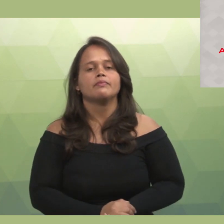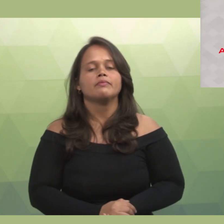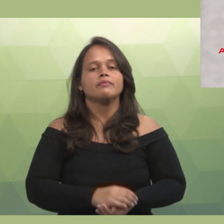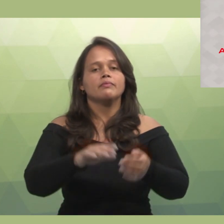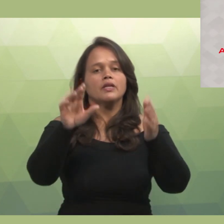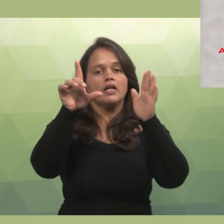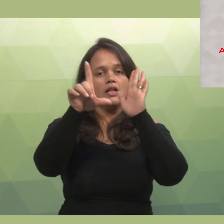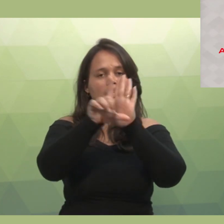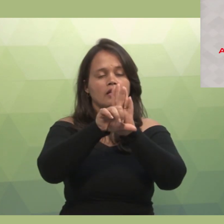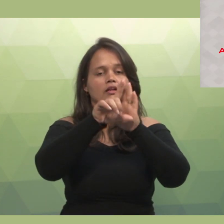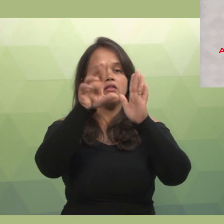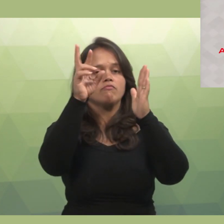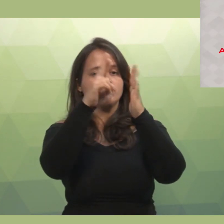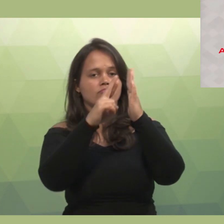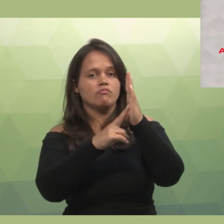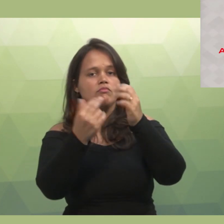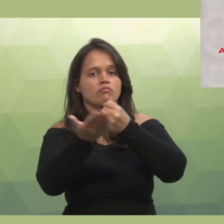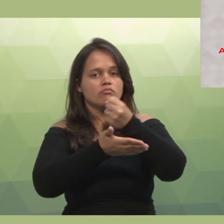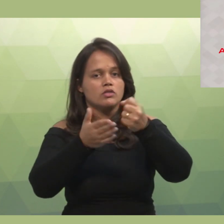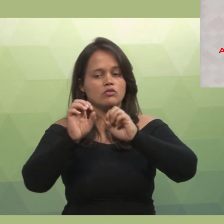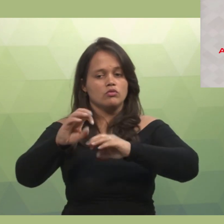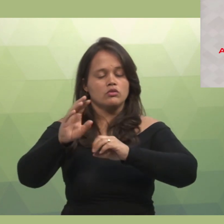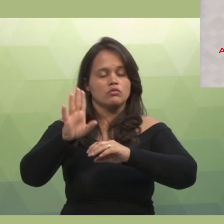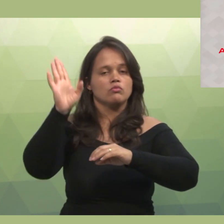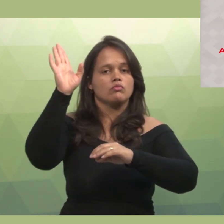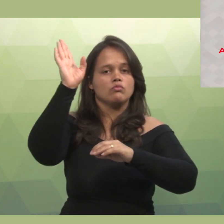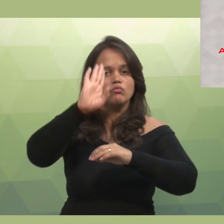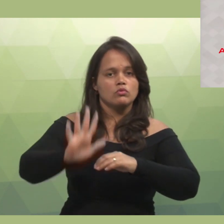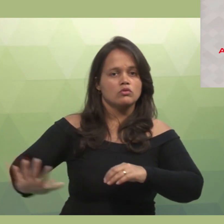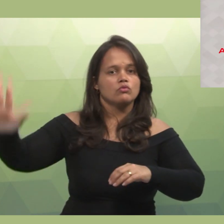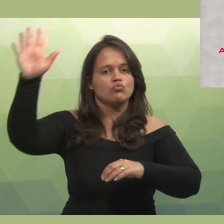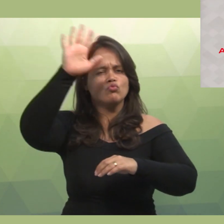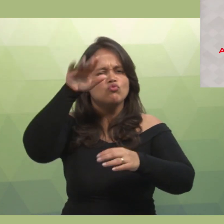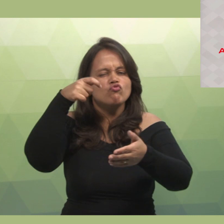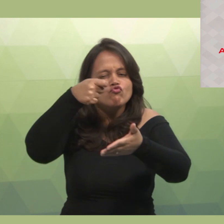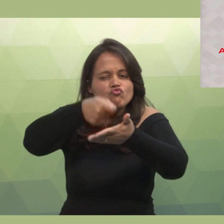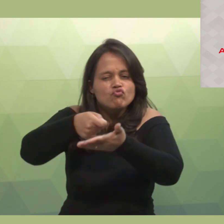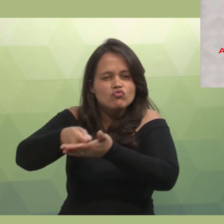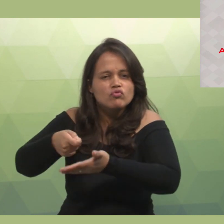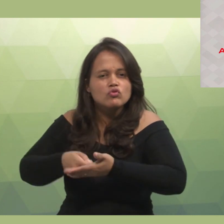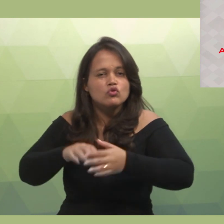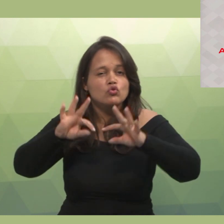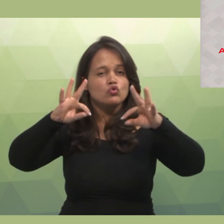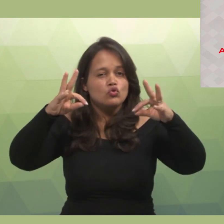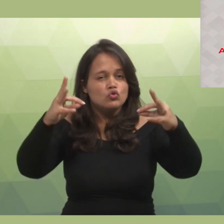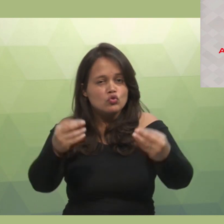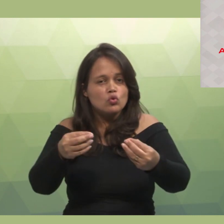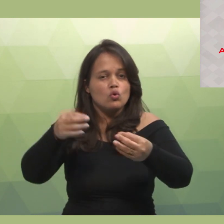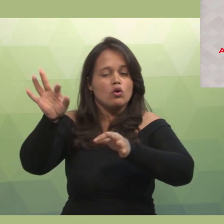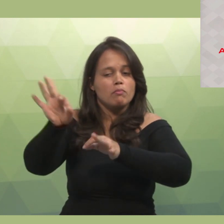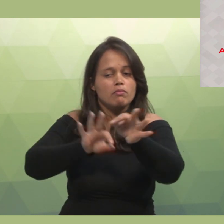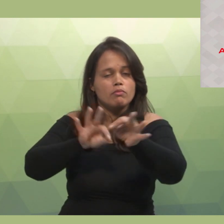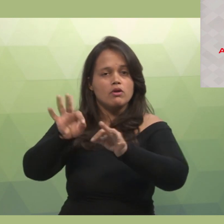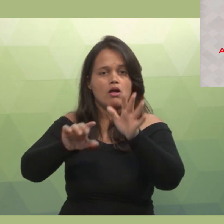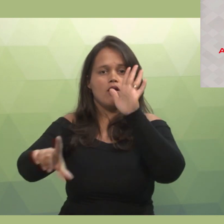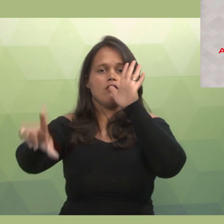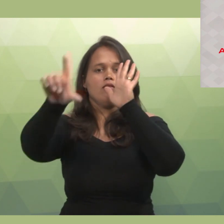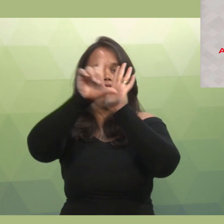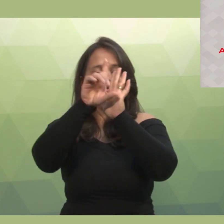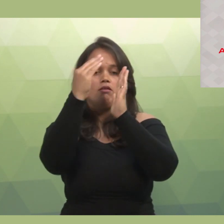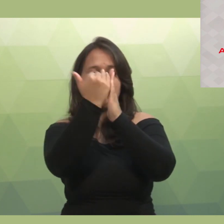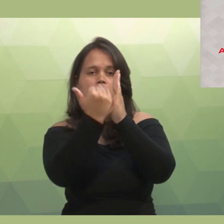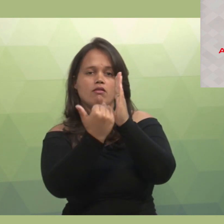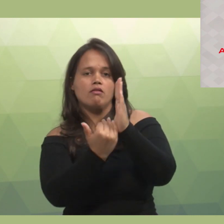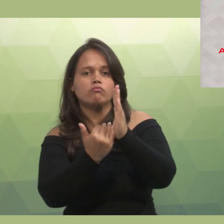e Bases da Educação Nacional, que fixa as diretrizes curriculares da educação nacional, consta todas as